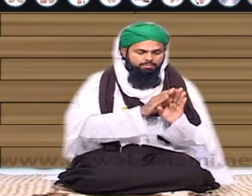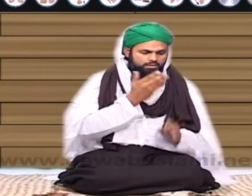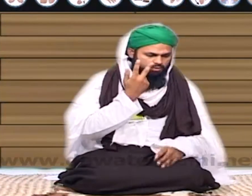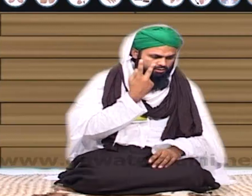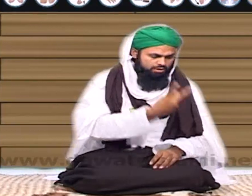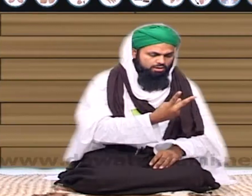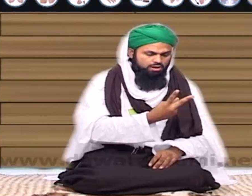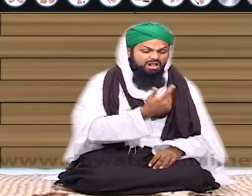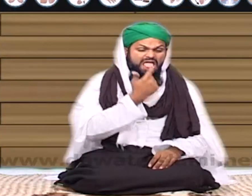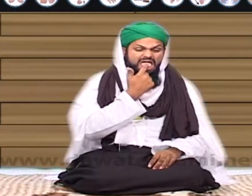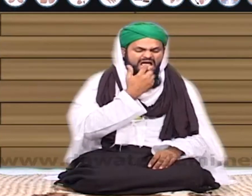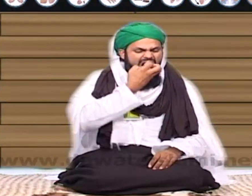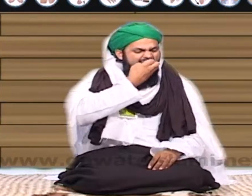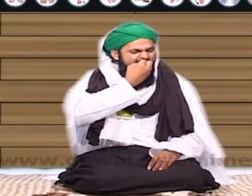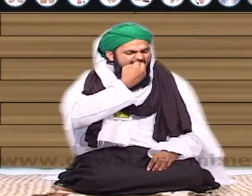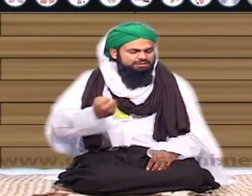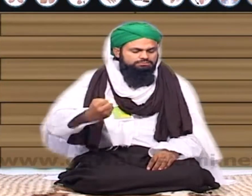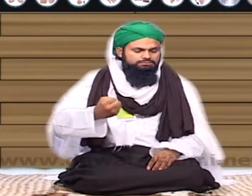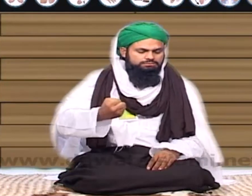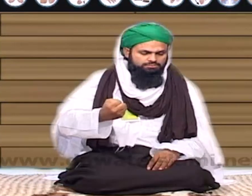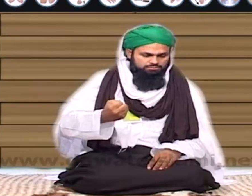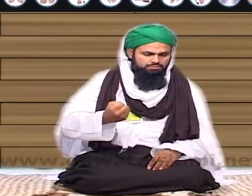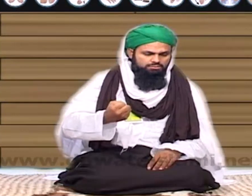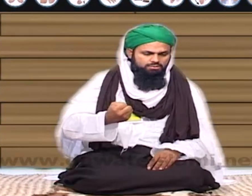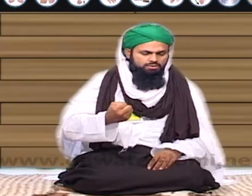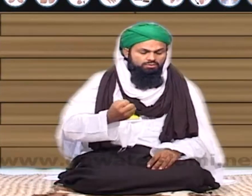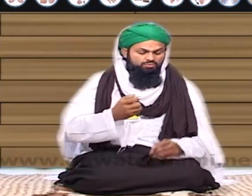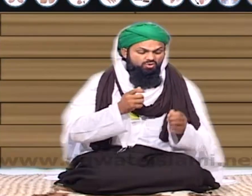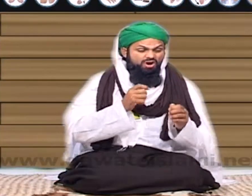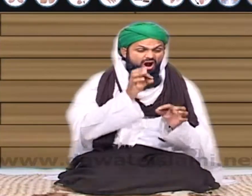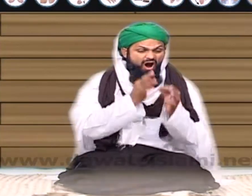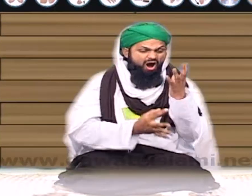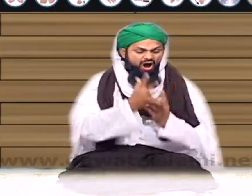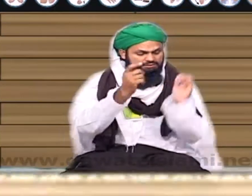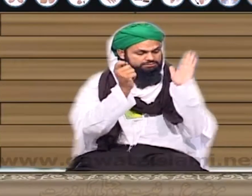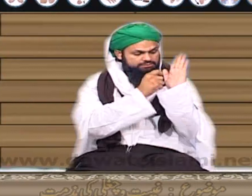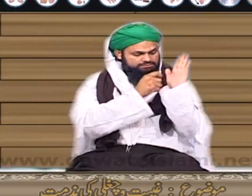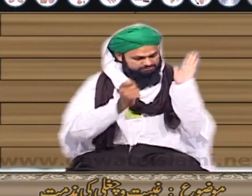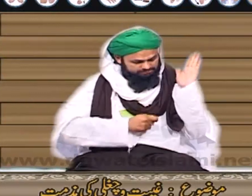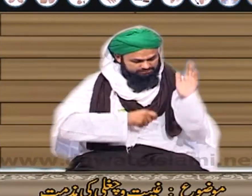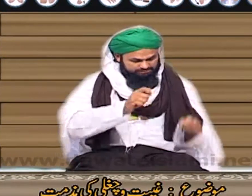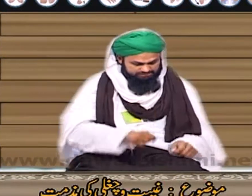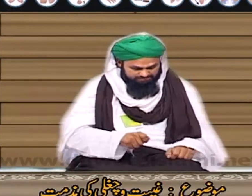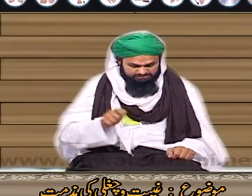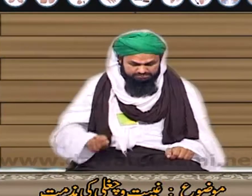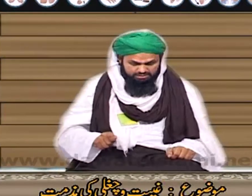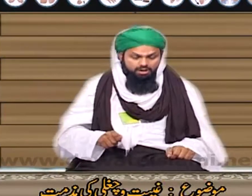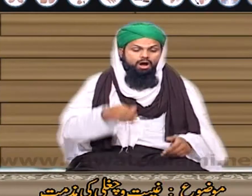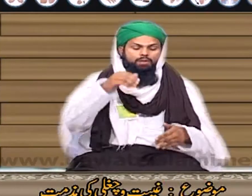دیکھا کہ اس کی زبان گدی سے کھینچ لی گئی ہے اور آگ کی میخوں سے وہ جکڑا ہوا ہے، اور آخرت کا عذاب تو بھی